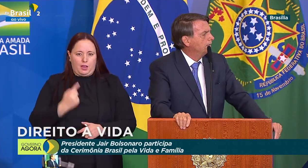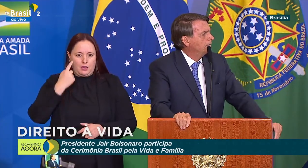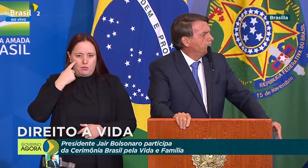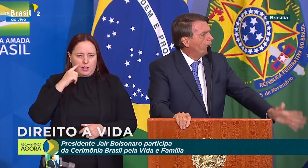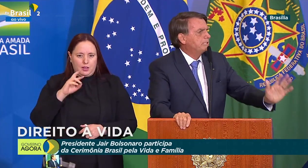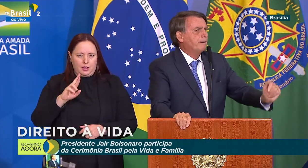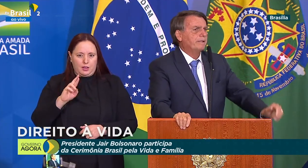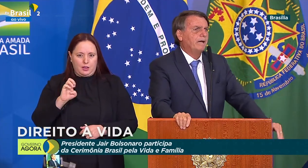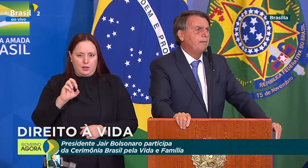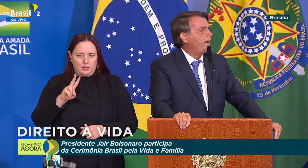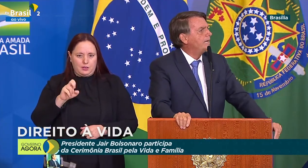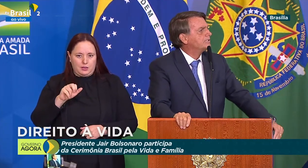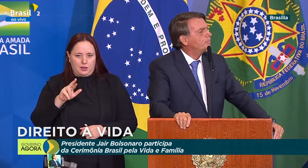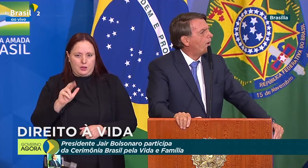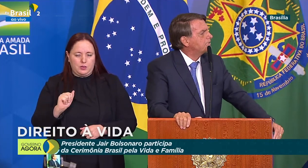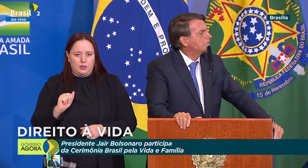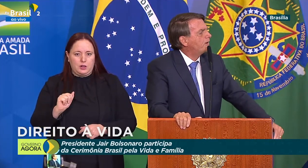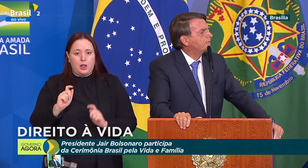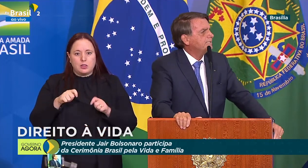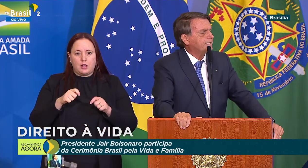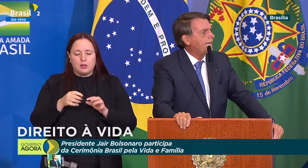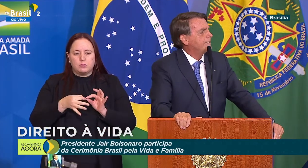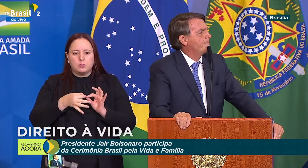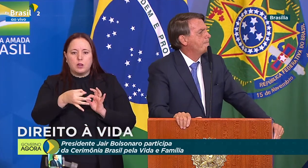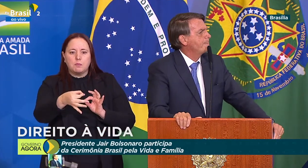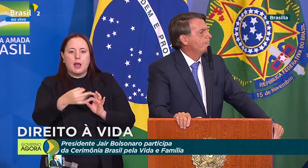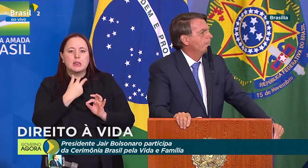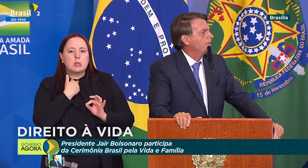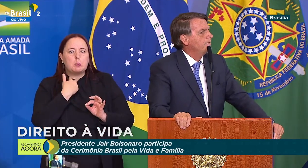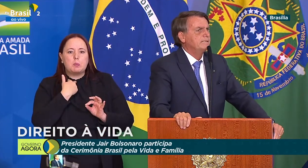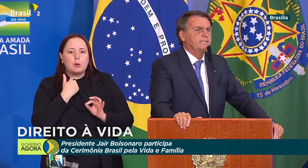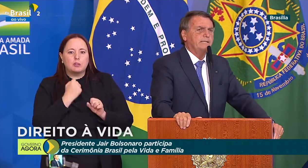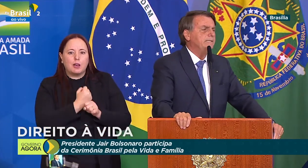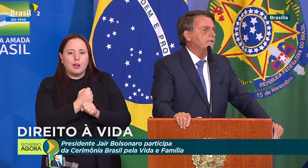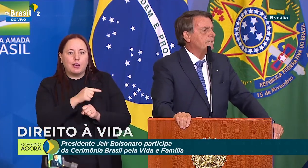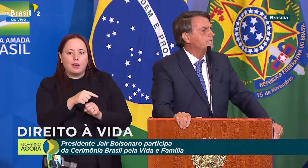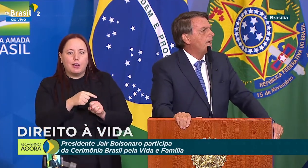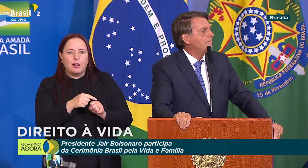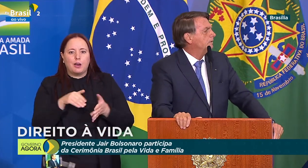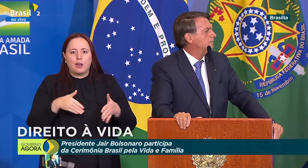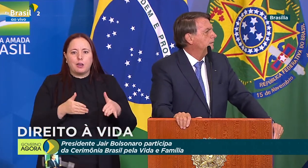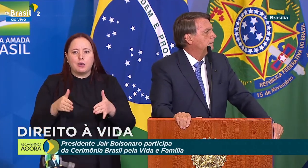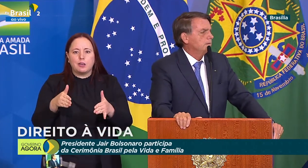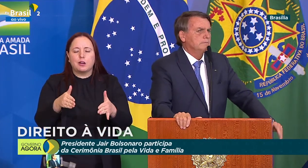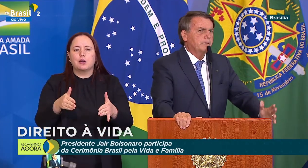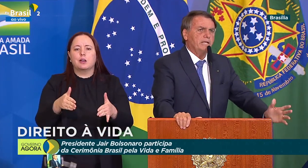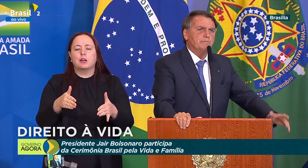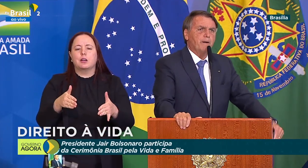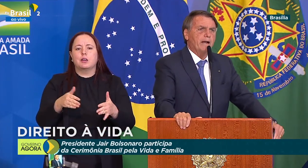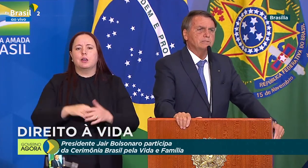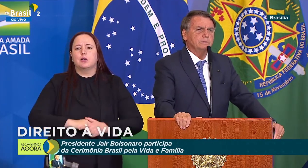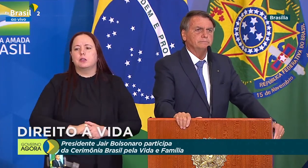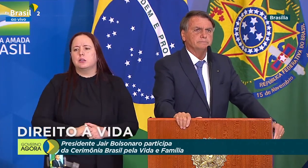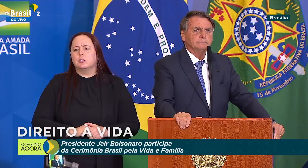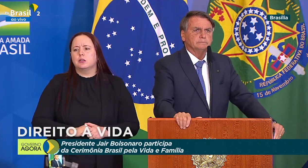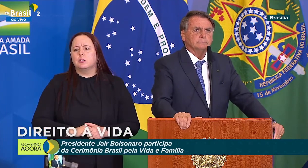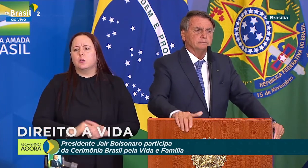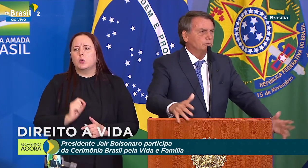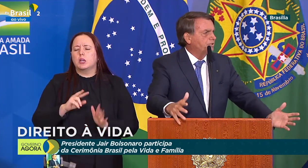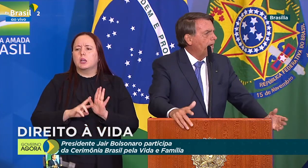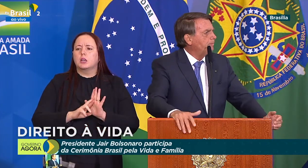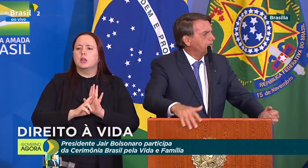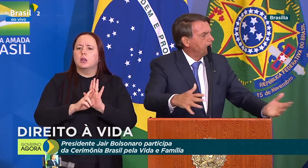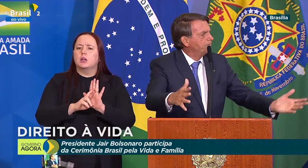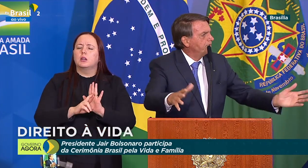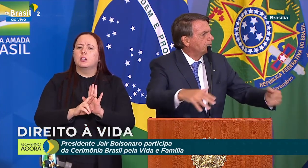reserva pode passar mas não pode asfaltar a estrada que retrata intransitável grande parte